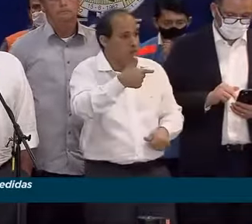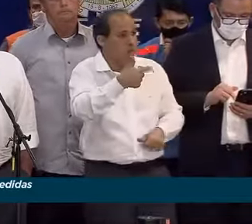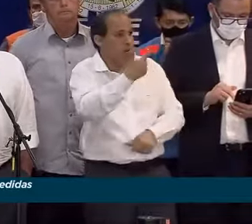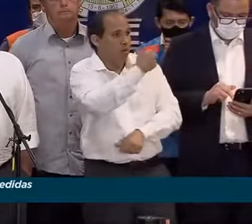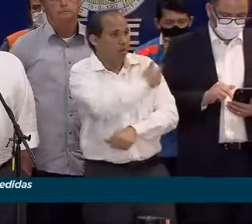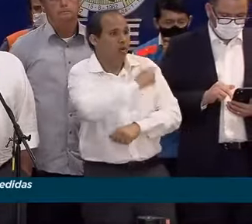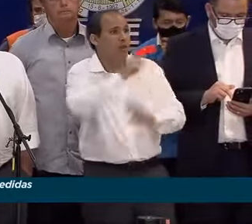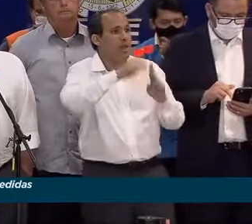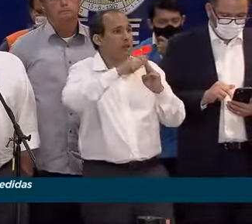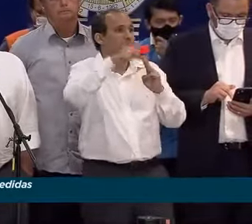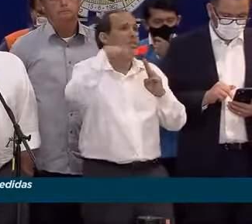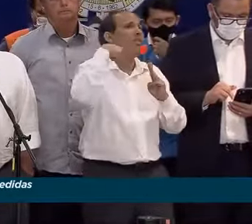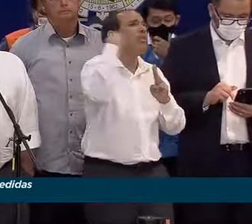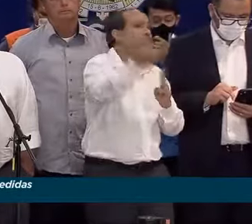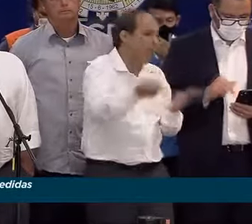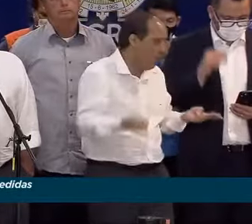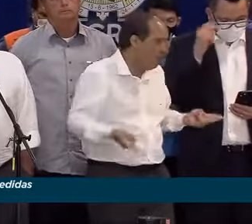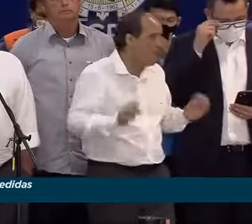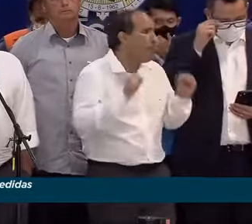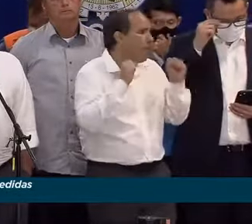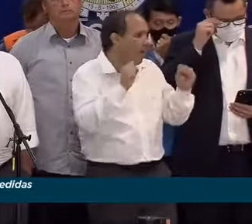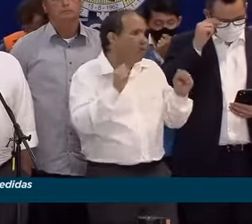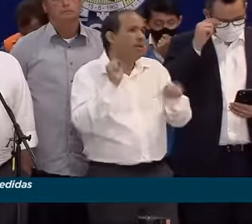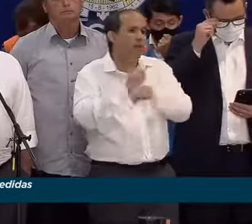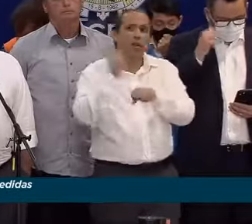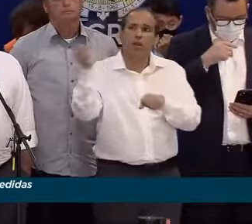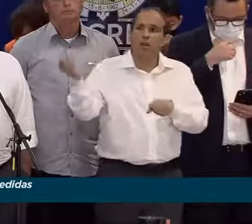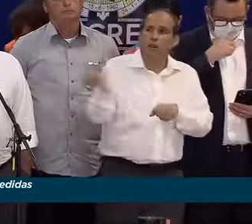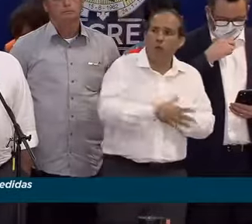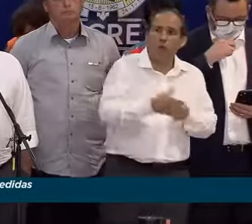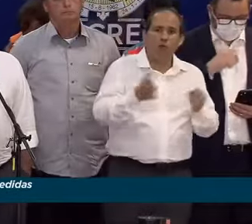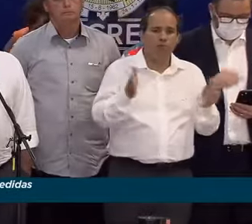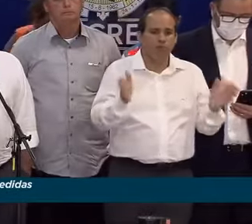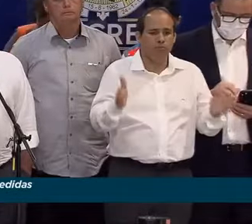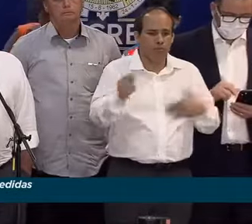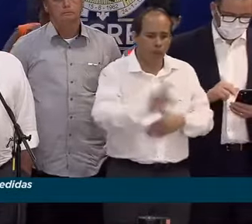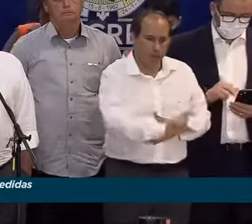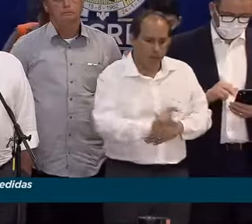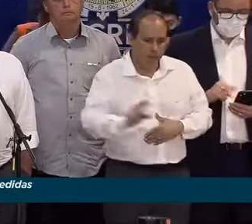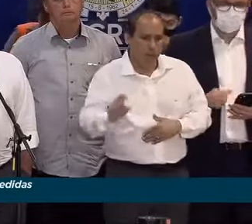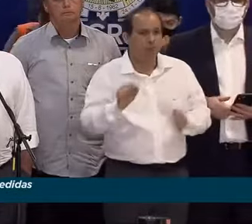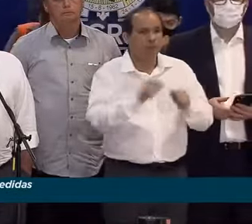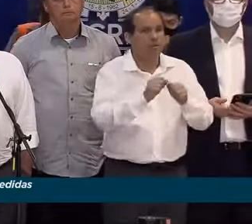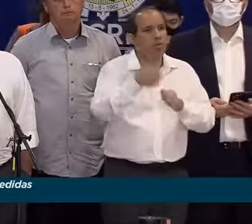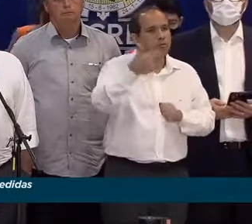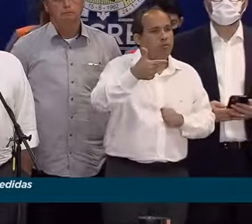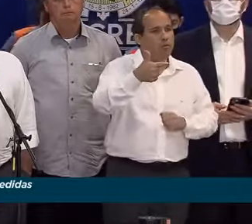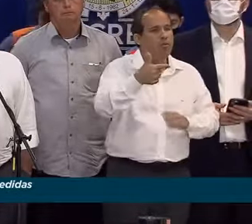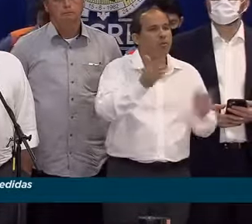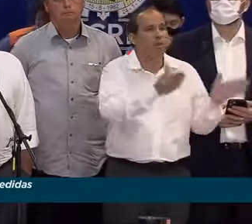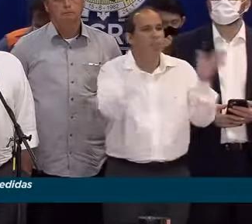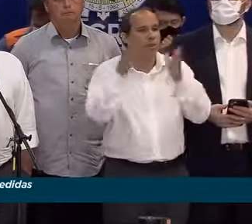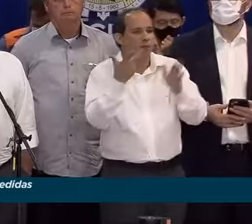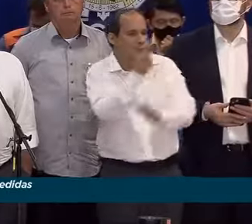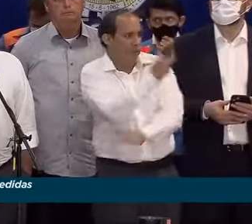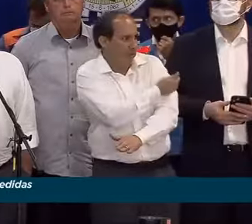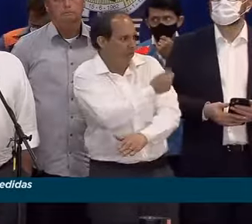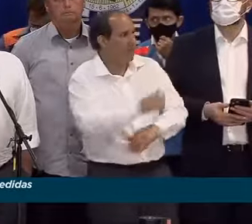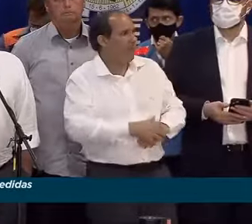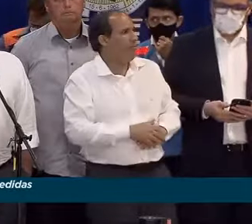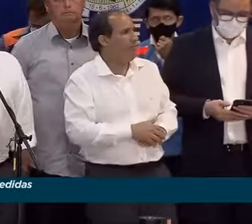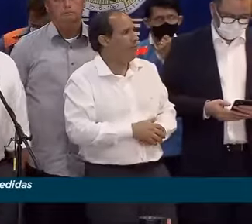3 meses, então nós temos condições de receber novas doses para cumprir a segunda etapa da vacinação.